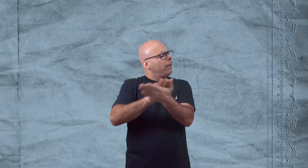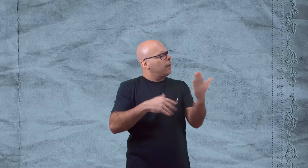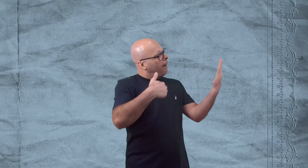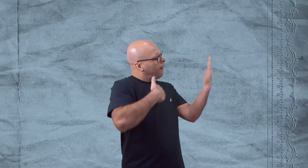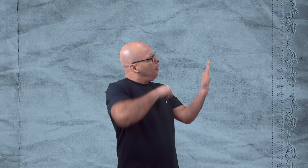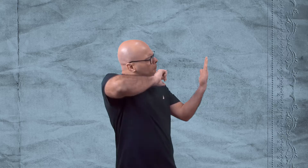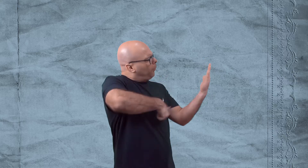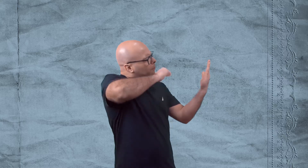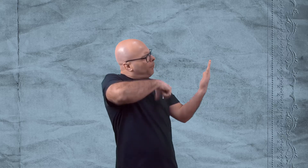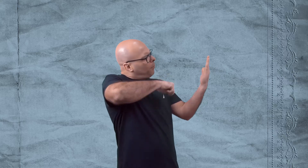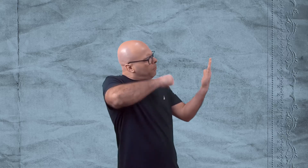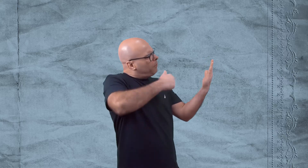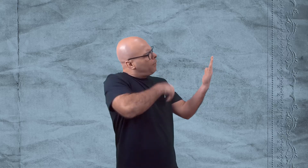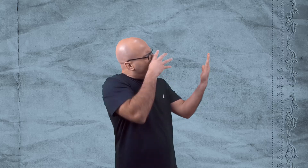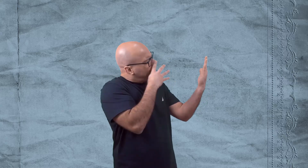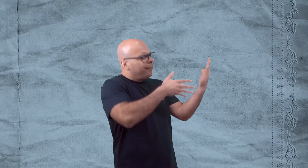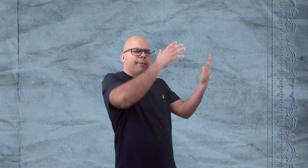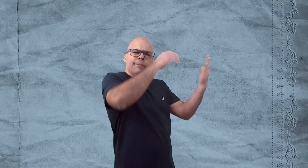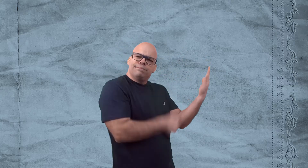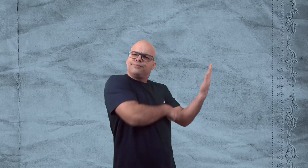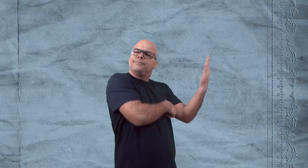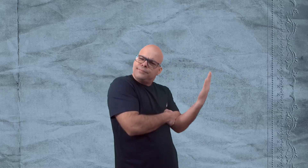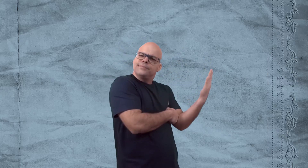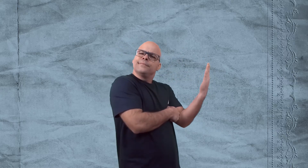eu sempre tenho que mudar o meu. Por que isso acontece?